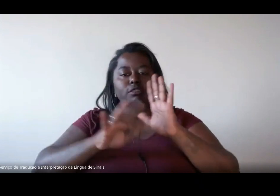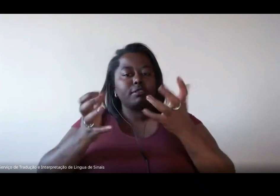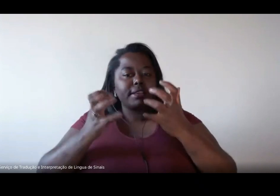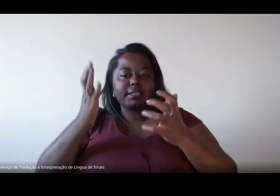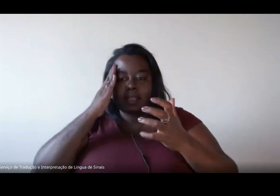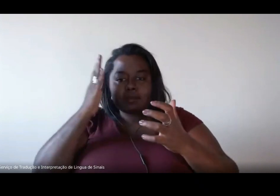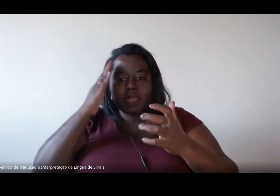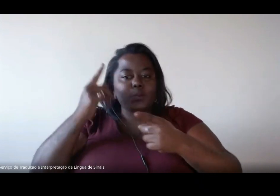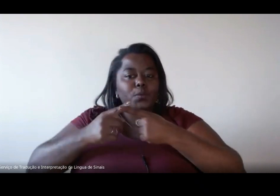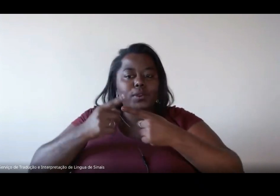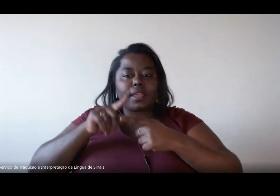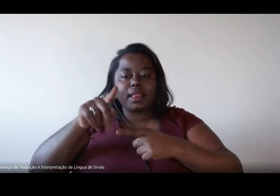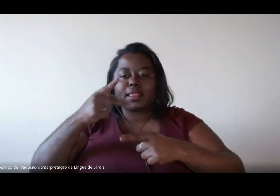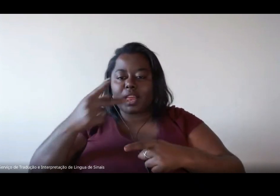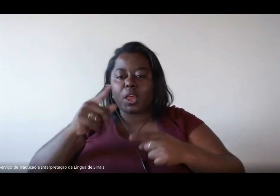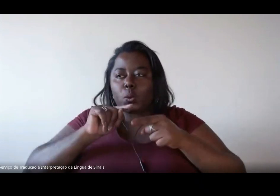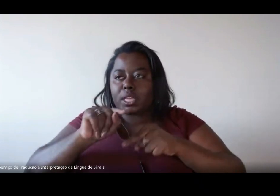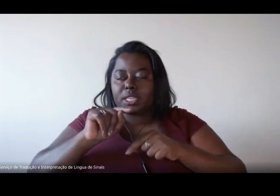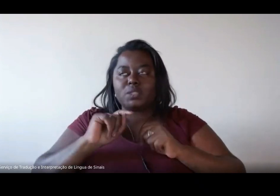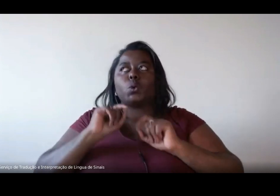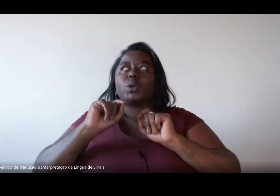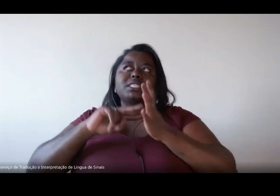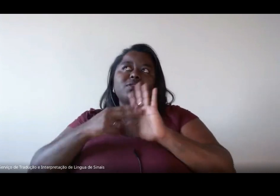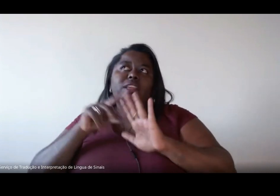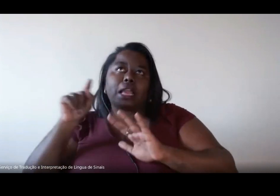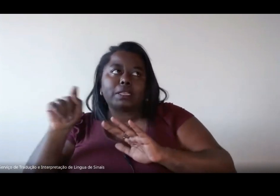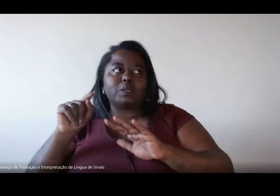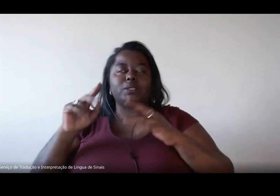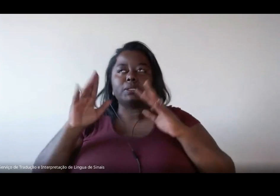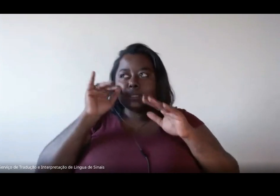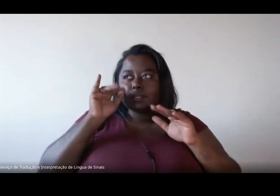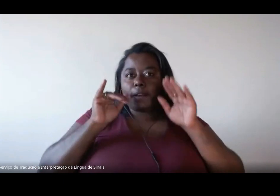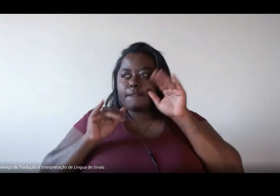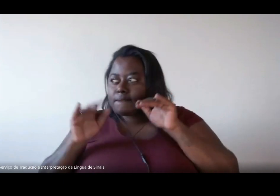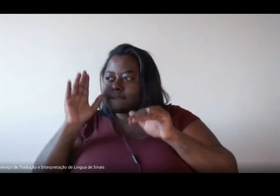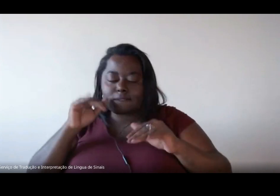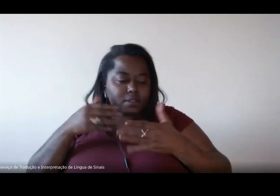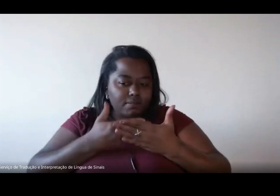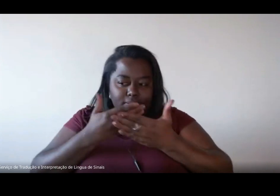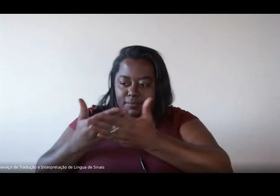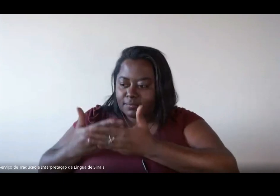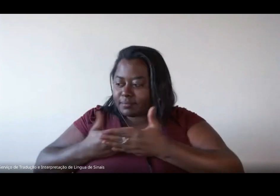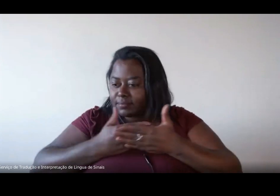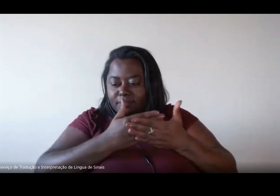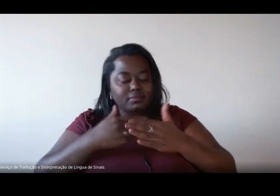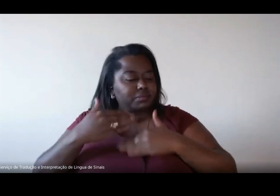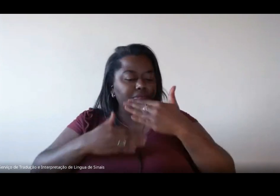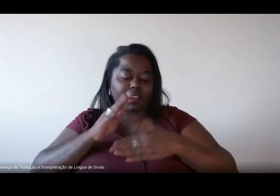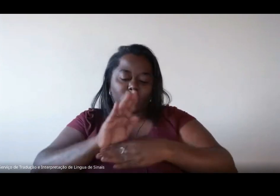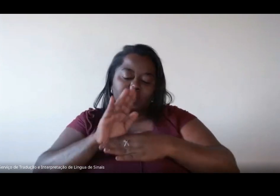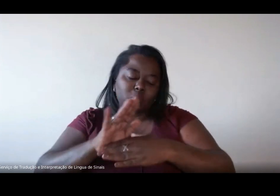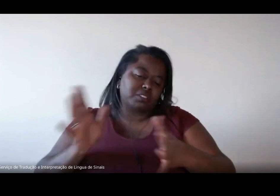o texto, né? A gente quer saber por que essa pessoa está falando isso, o que quer dizer aquilo e outra coisa. E a gente vai contribuindo, né?